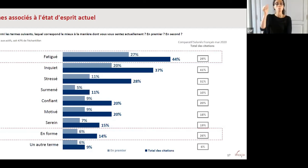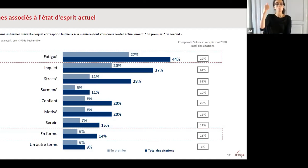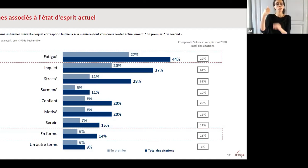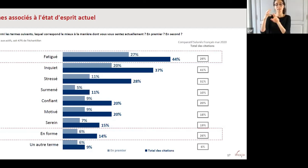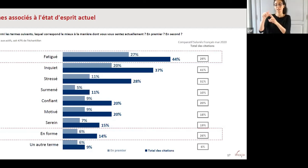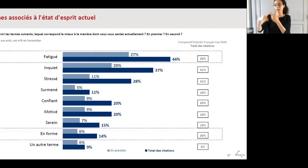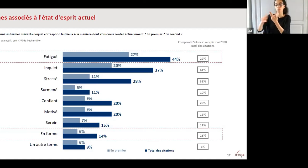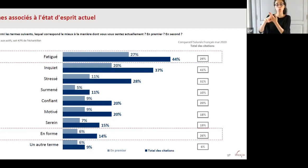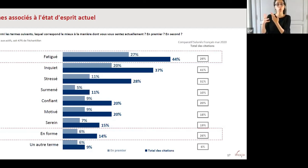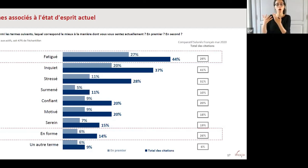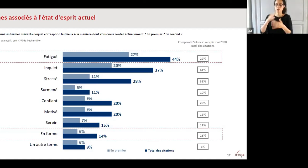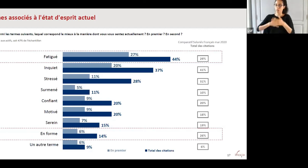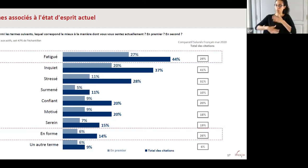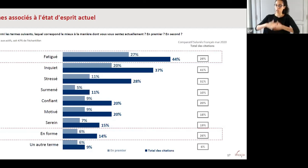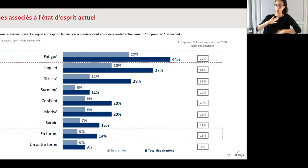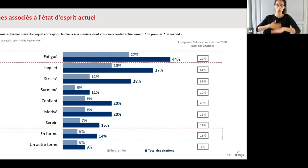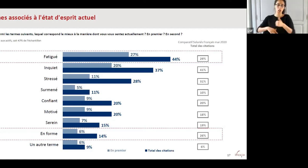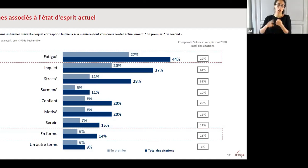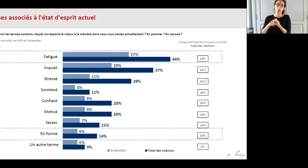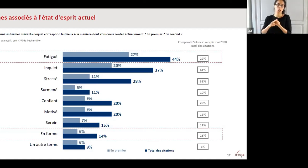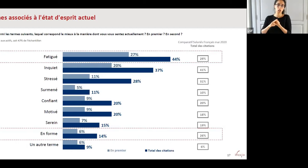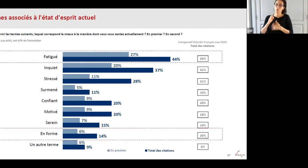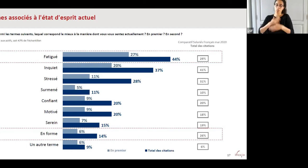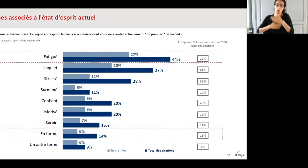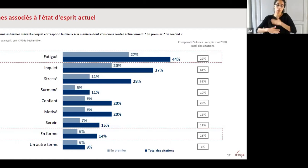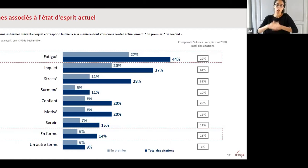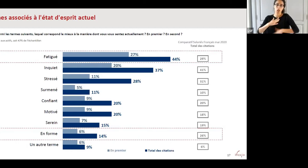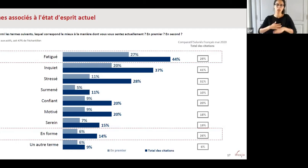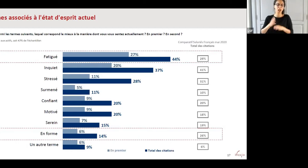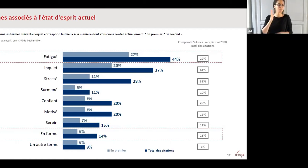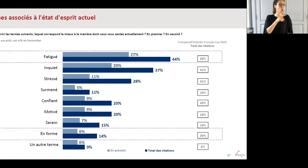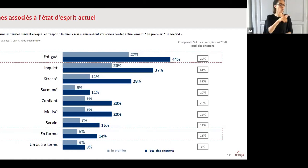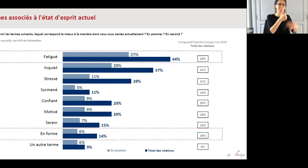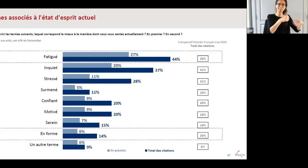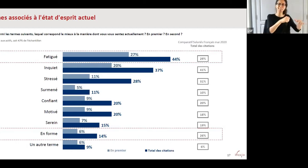déclarer fatigué qui domine. On était à 29% au